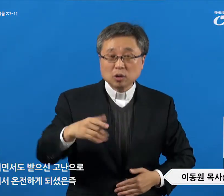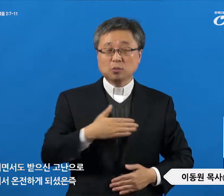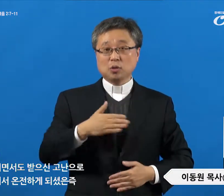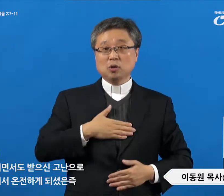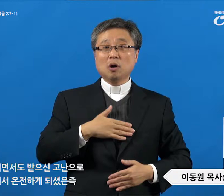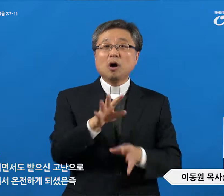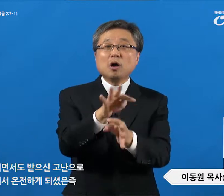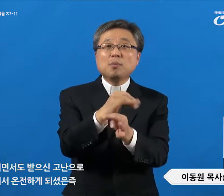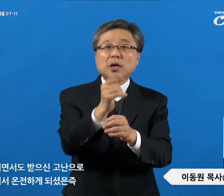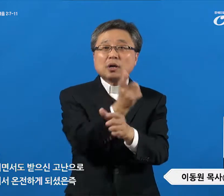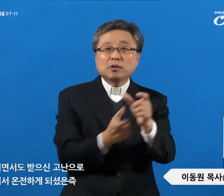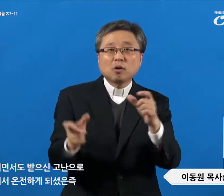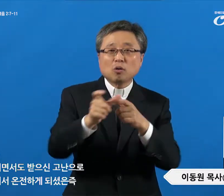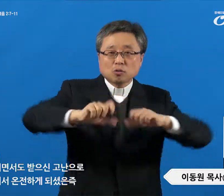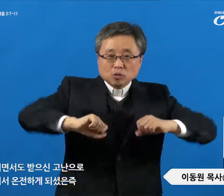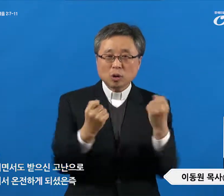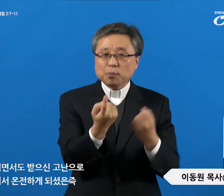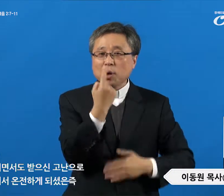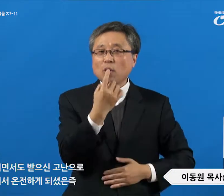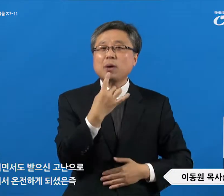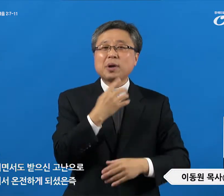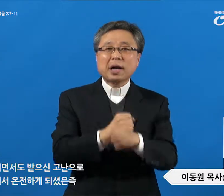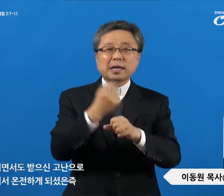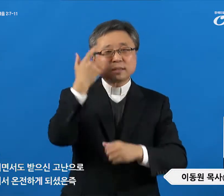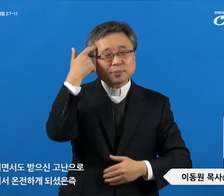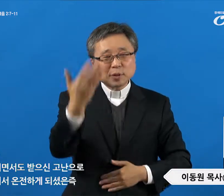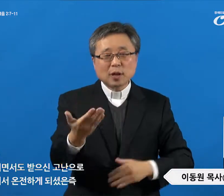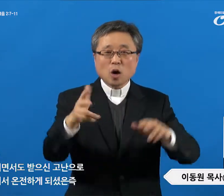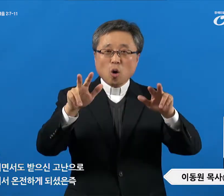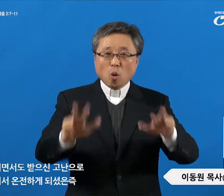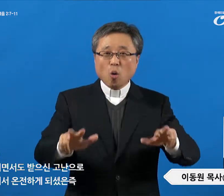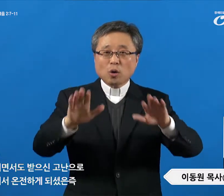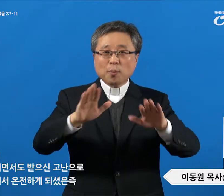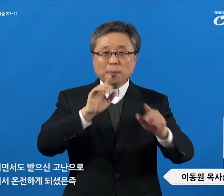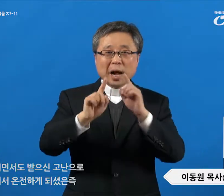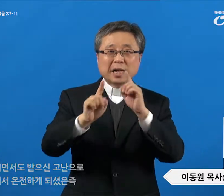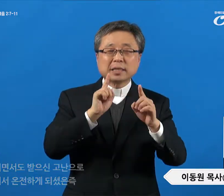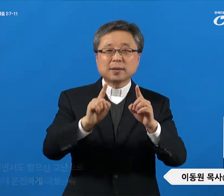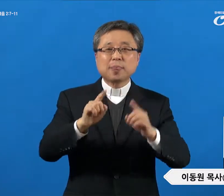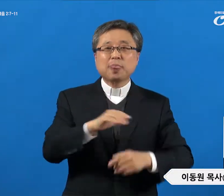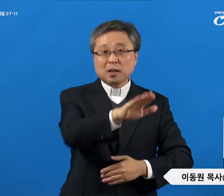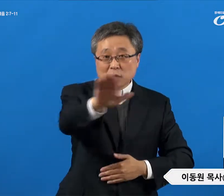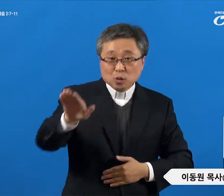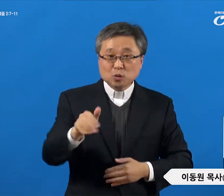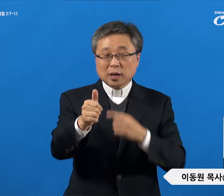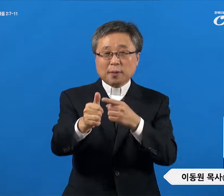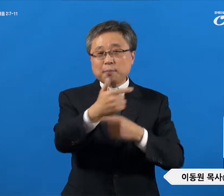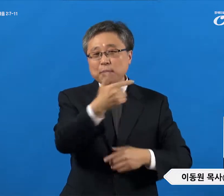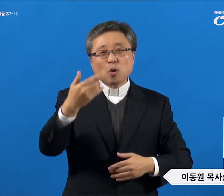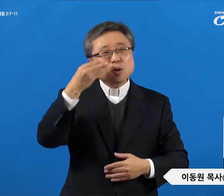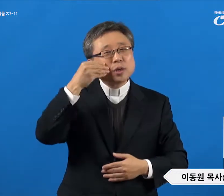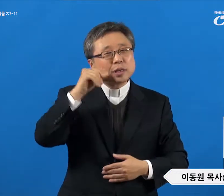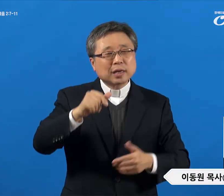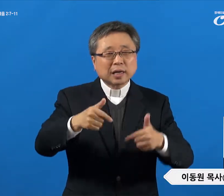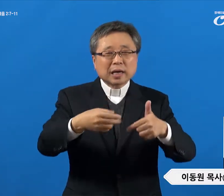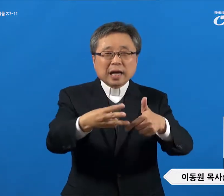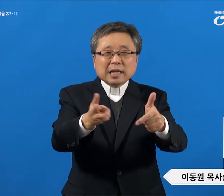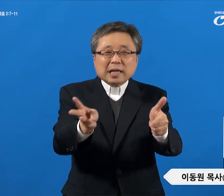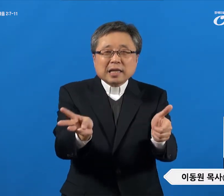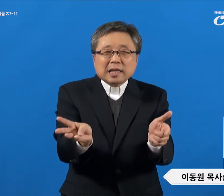배워야만 하겠습니까? 자, 오늘의 본문은 우리에게 매우 익숙한 갈릴리 가나의 혼인잔치